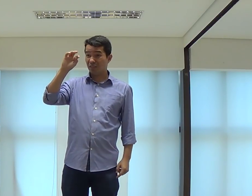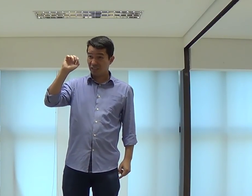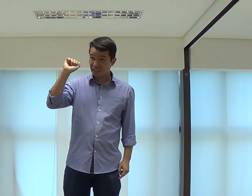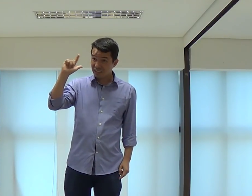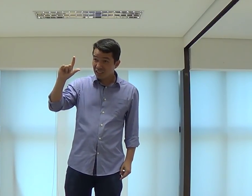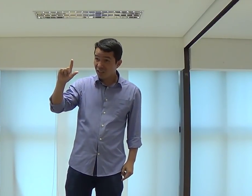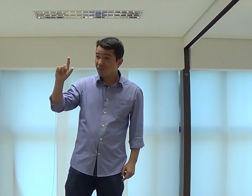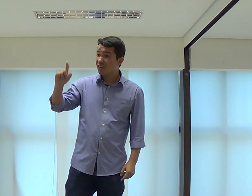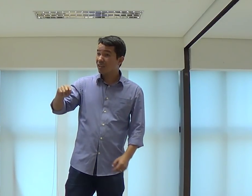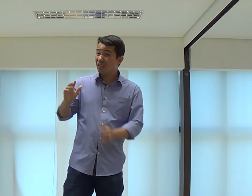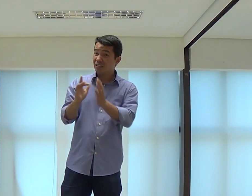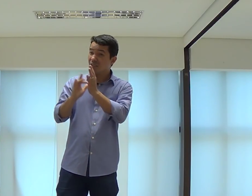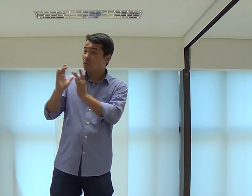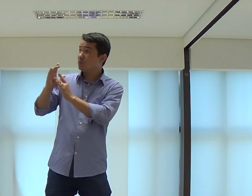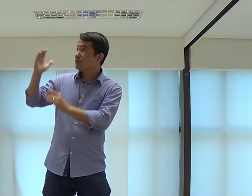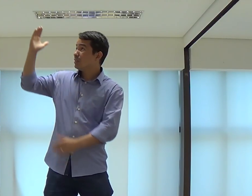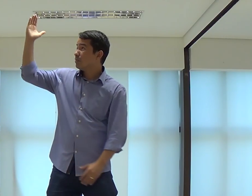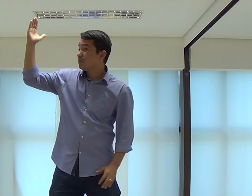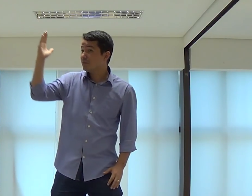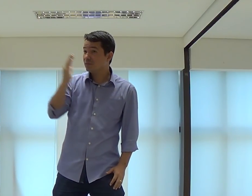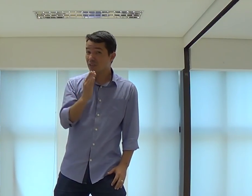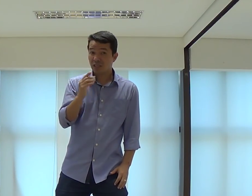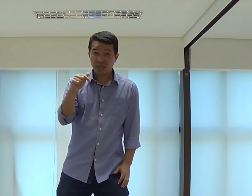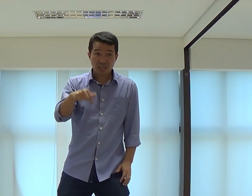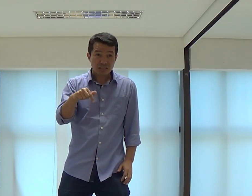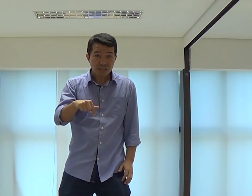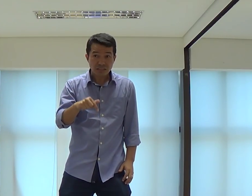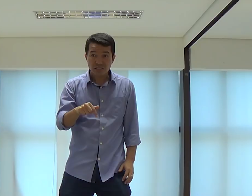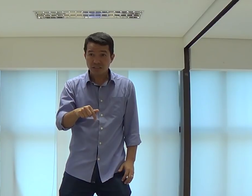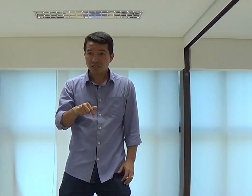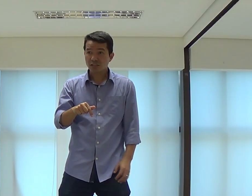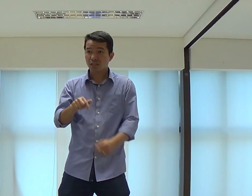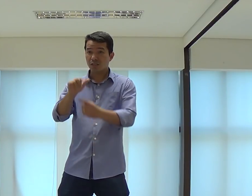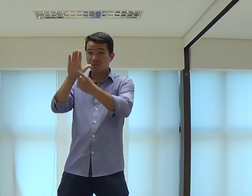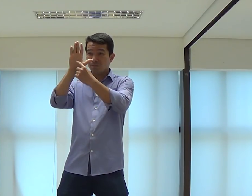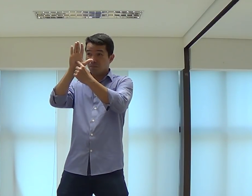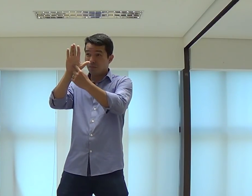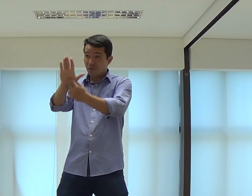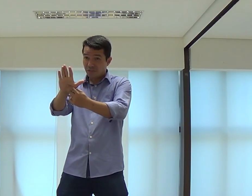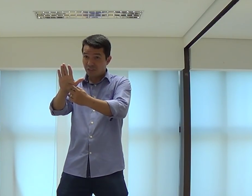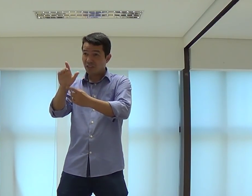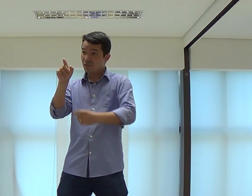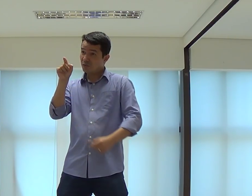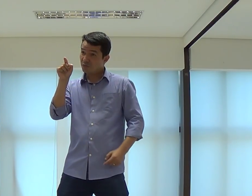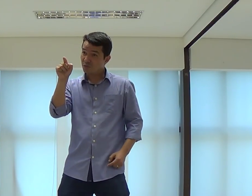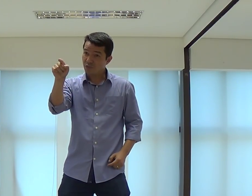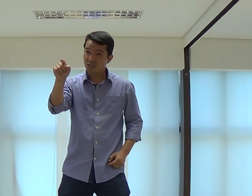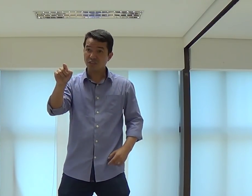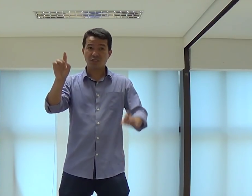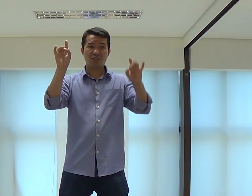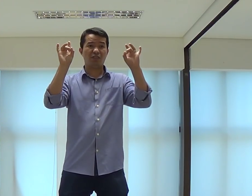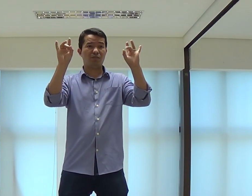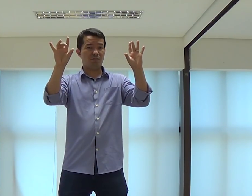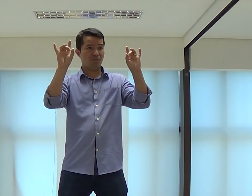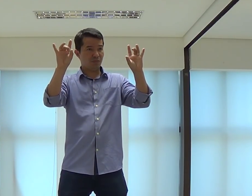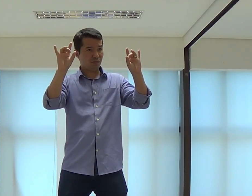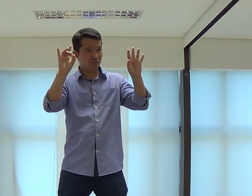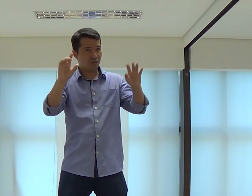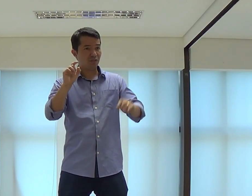desse propósito do Natal, que é Jesus, que ele veio aqui para te mostrar a cada um que você